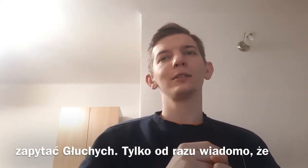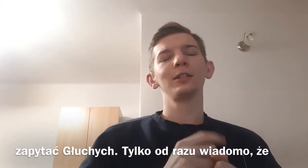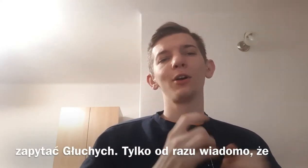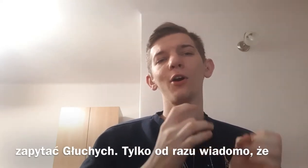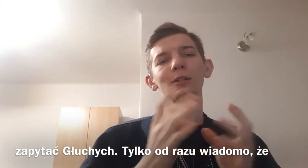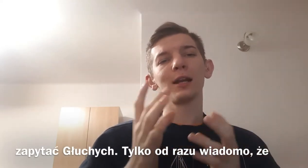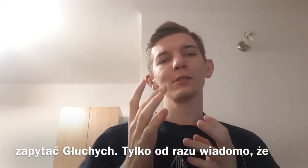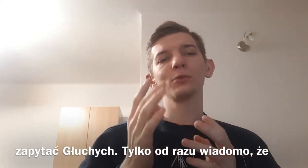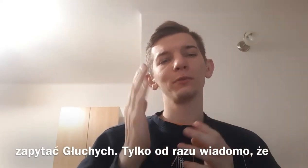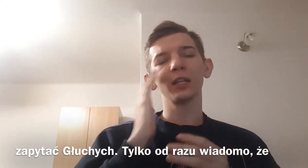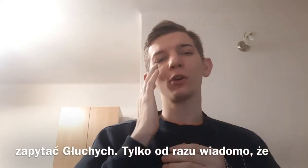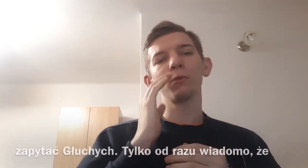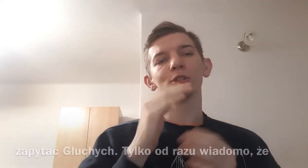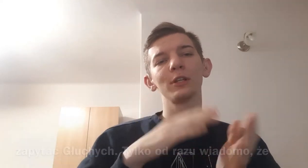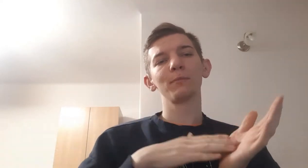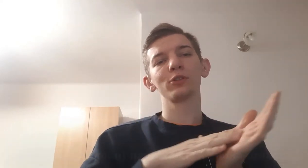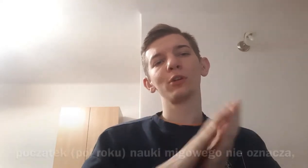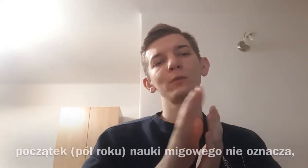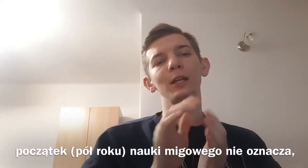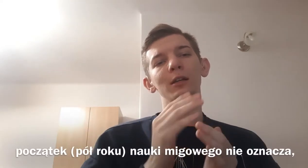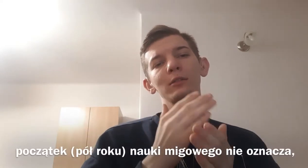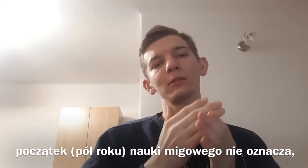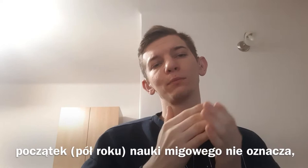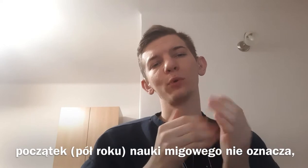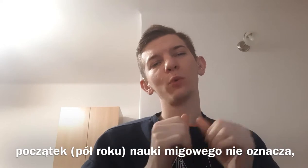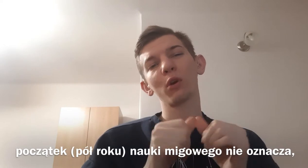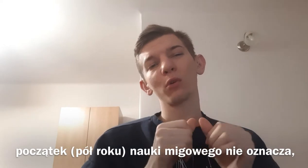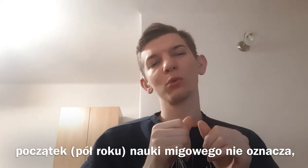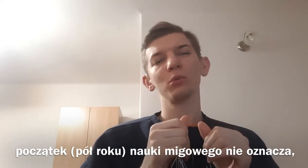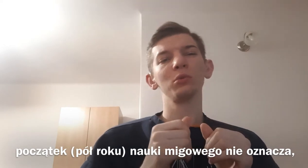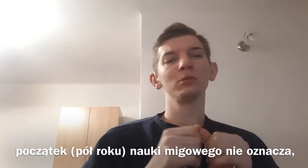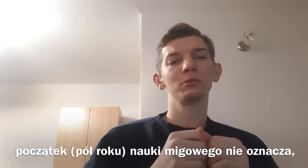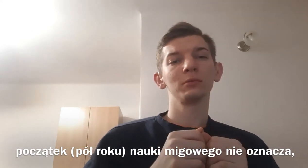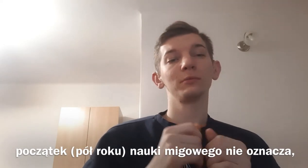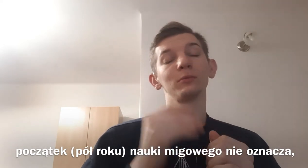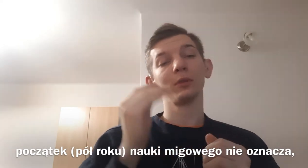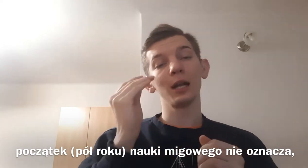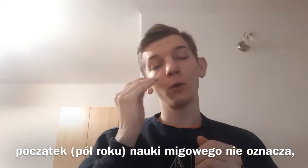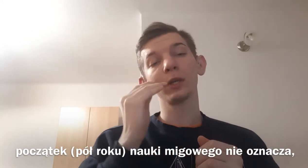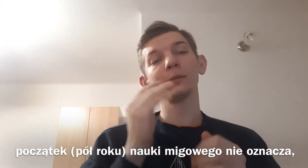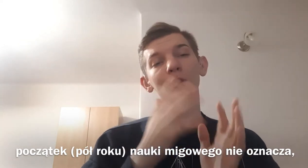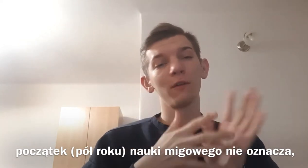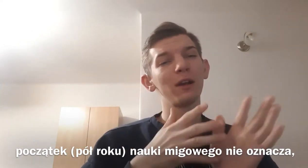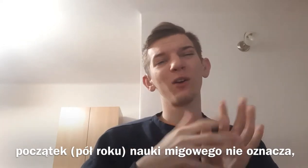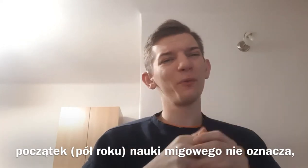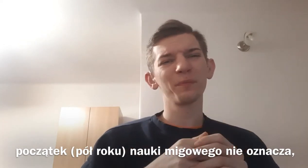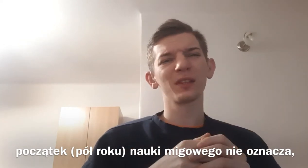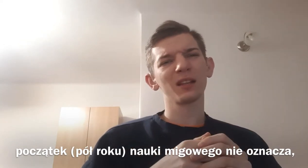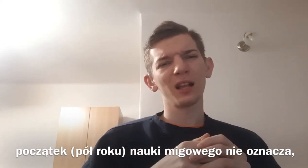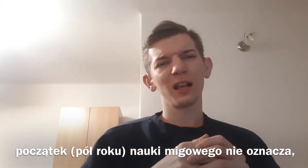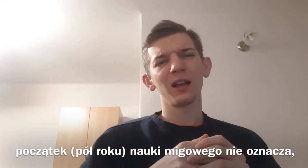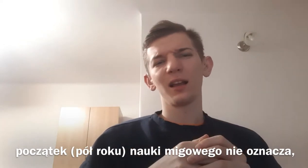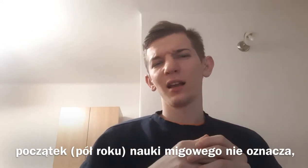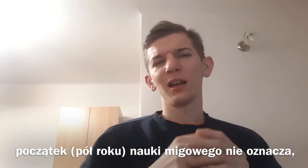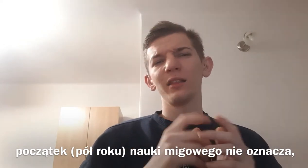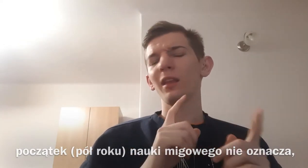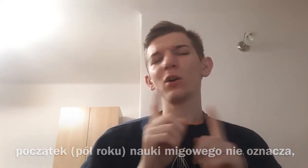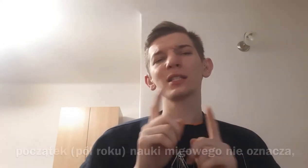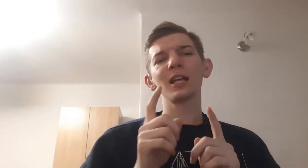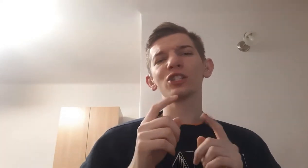Tylko od razu wiadomo, że początek pół roku nauki migowego nie oznacza,